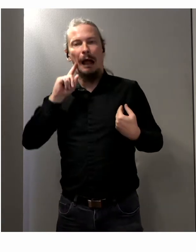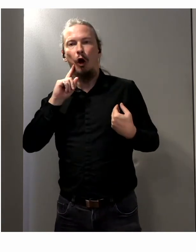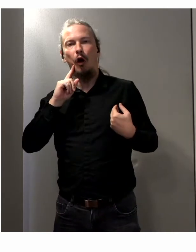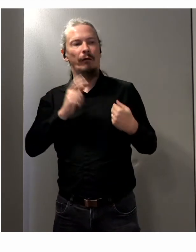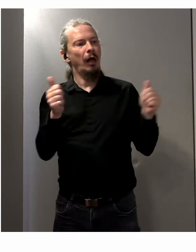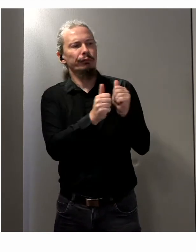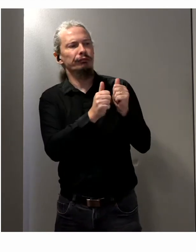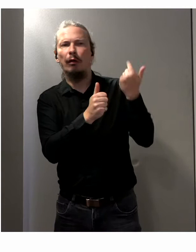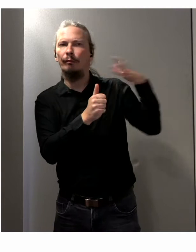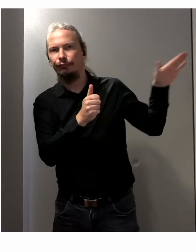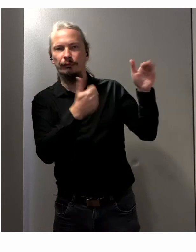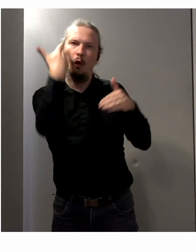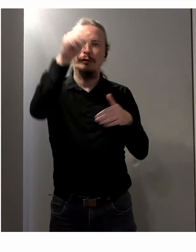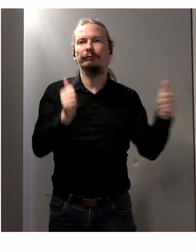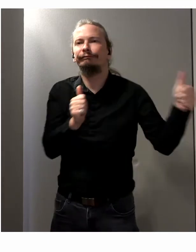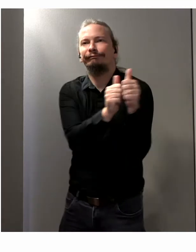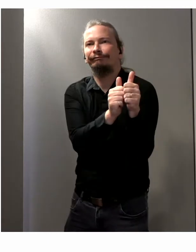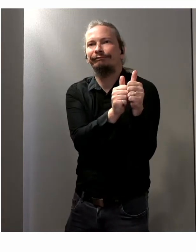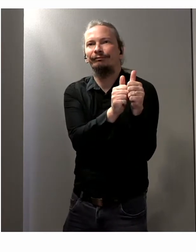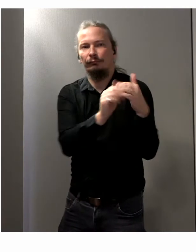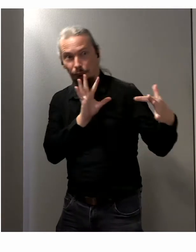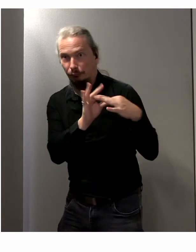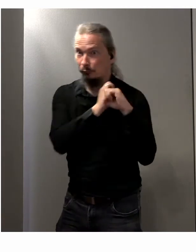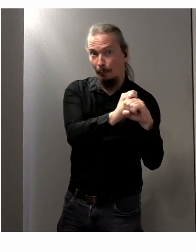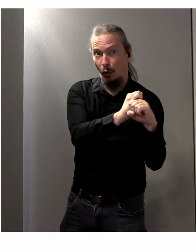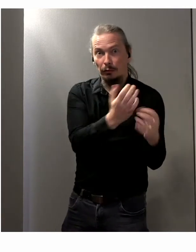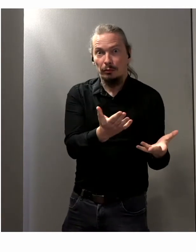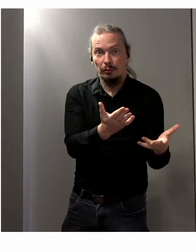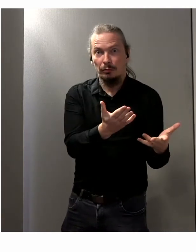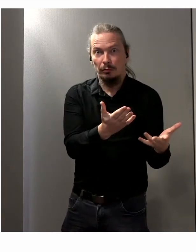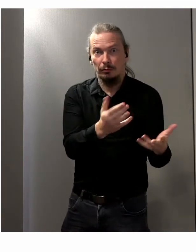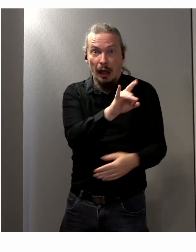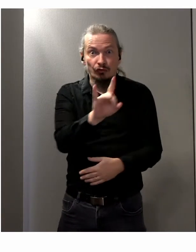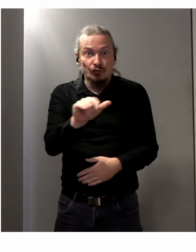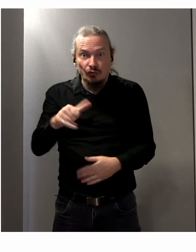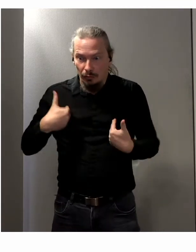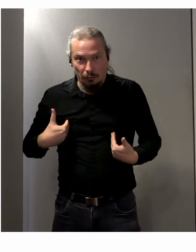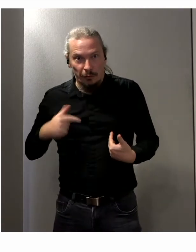met avec quelqu'un d'autre, il y a une dépendance au nouveau conjoint du bénéficiaire de l'AH